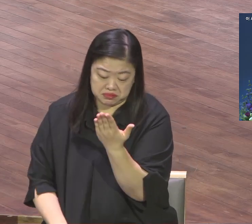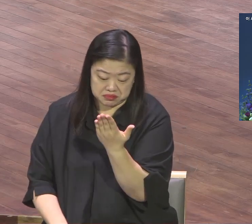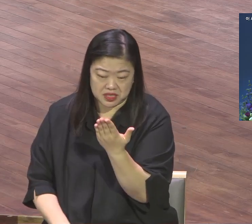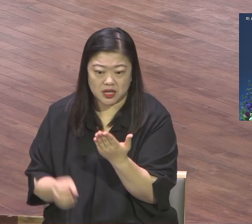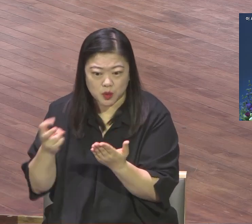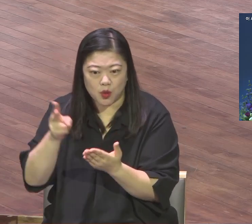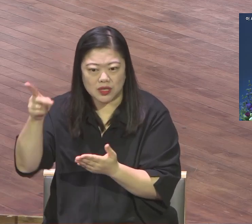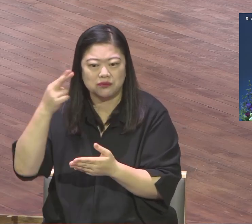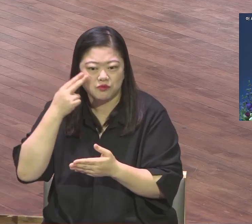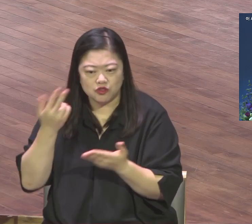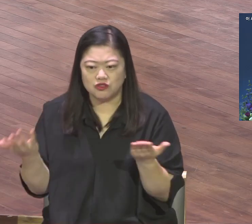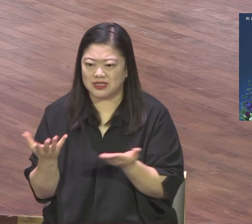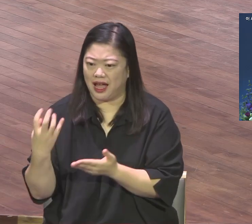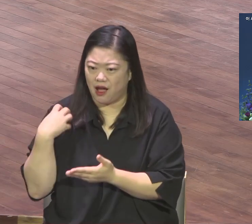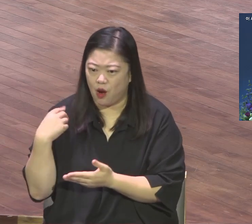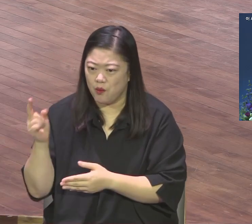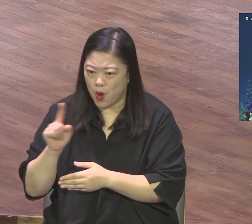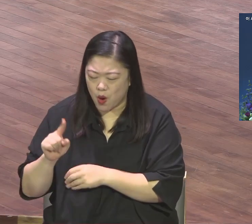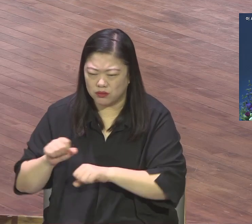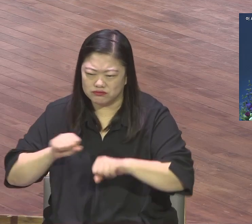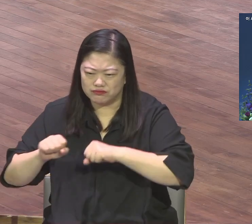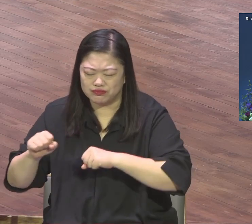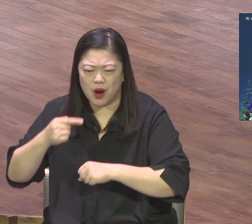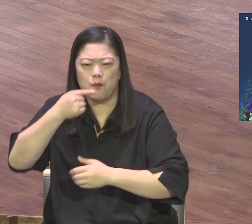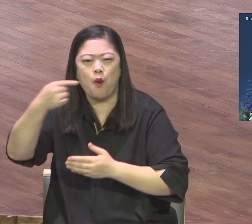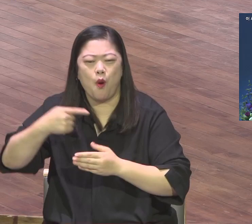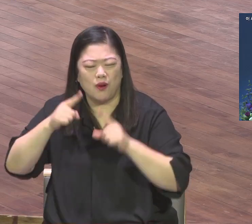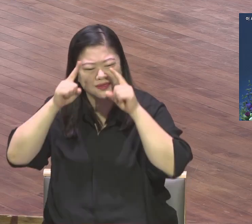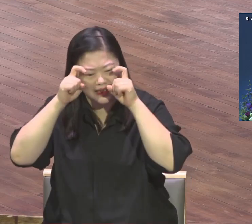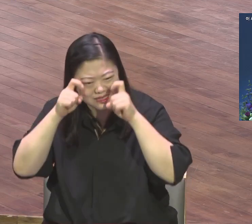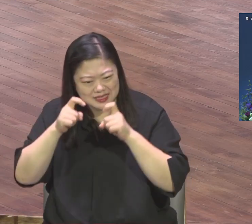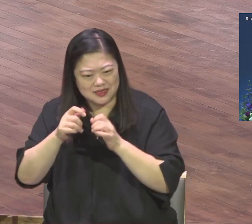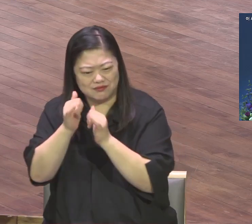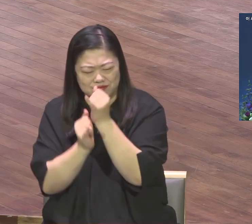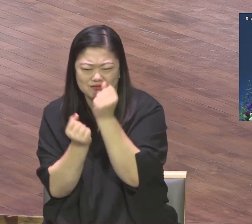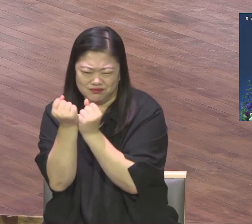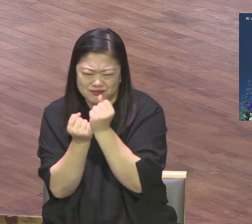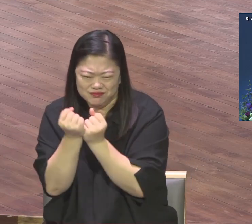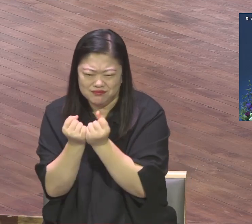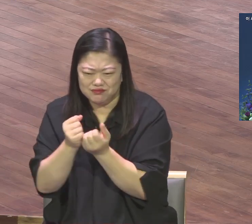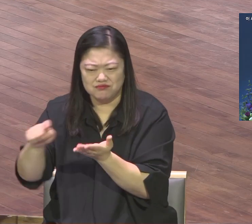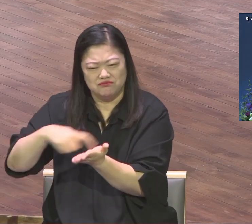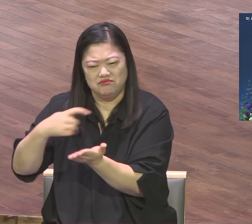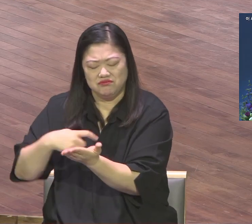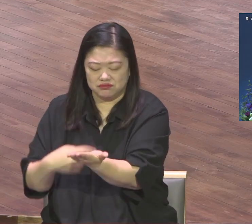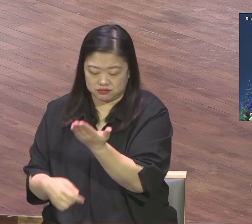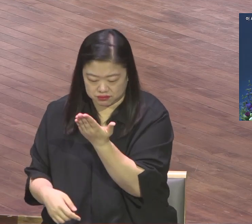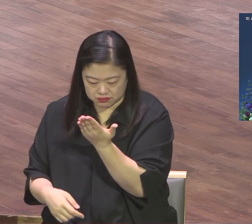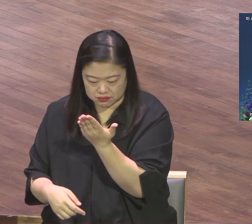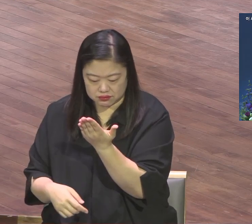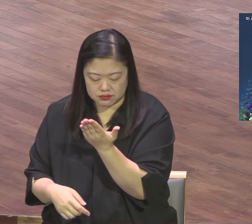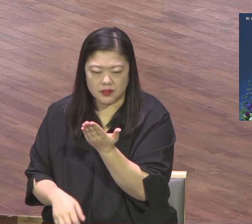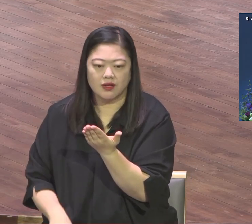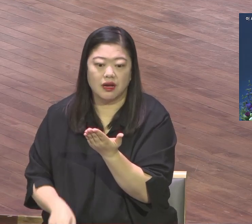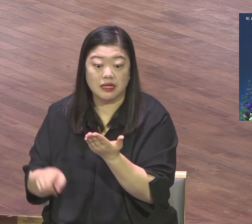사역도 사업하면서 이 심정이 말이죠 막 가슴이 막 이 대학 복음화를 위해서 뜨거운